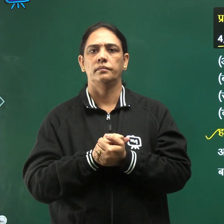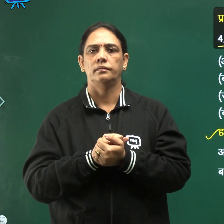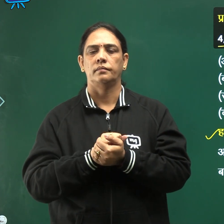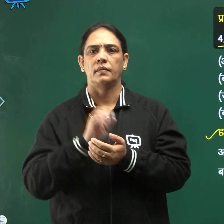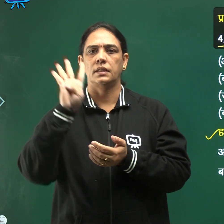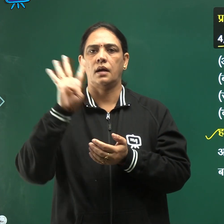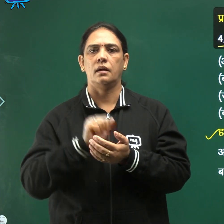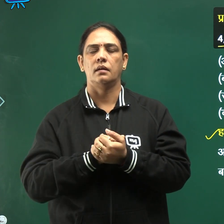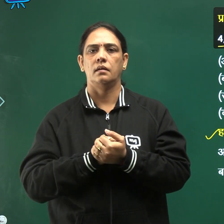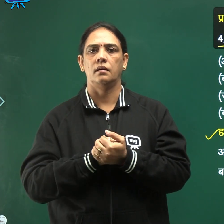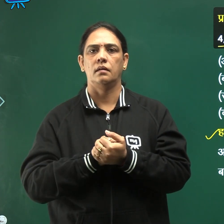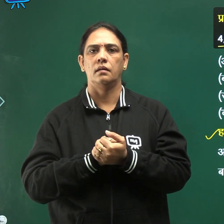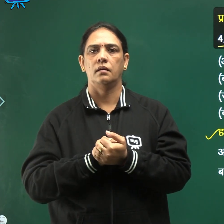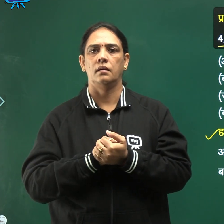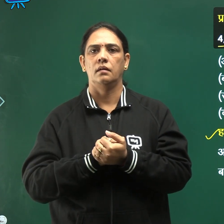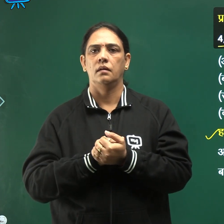4